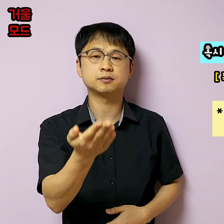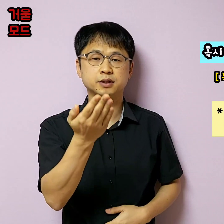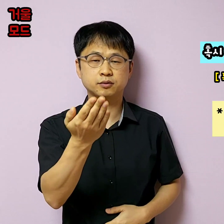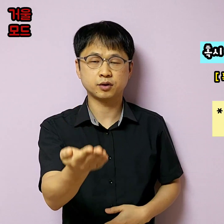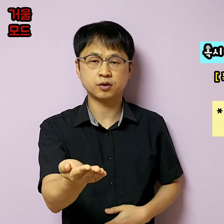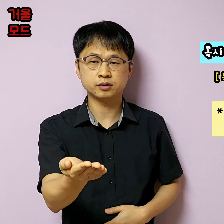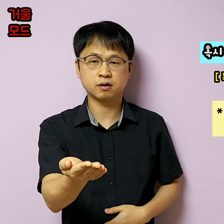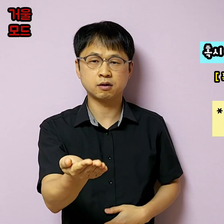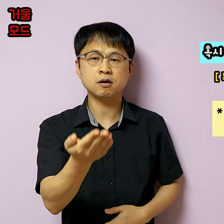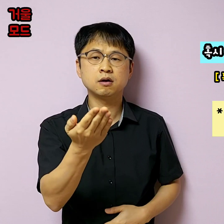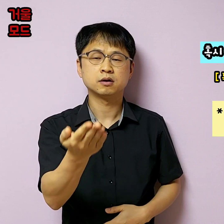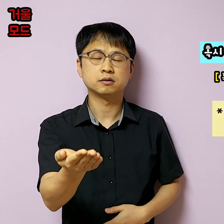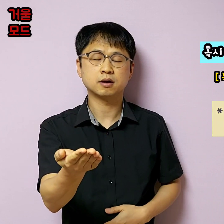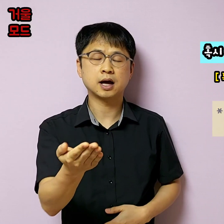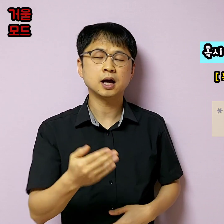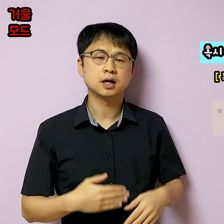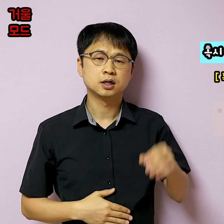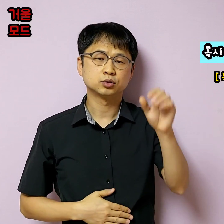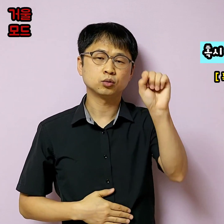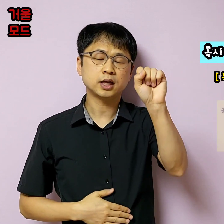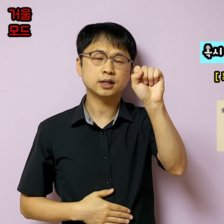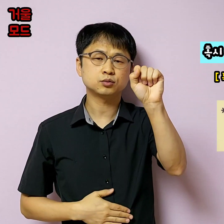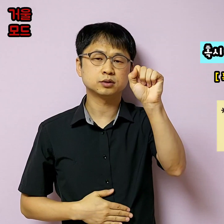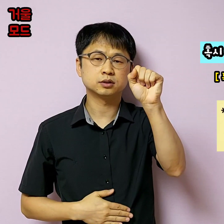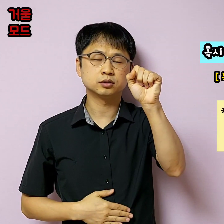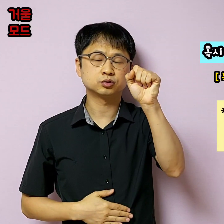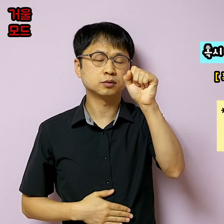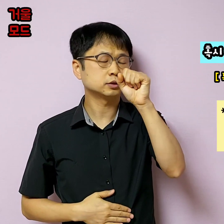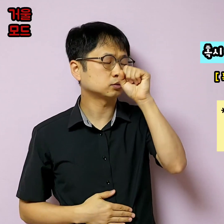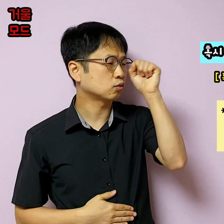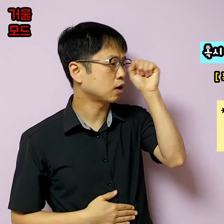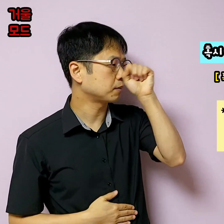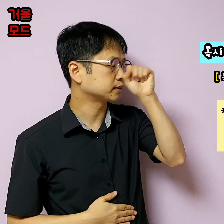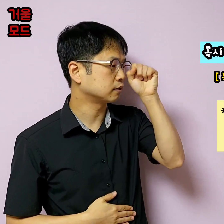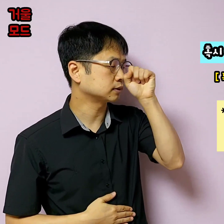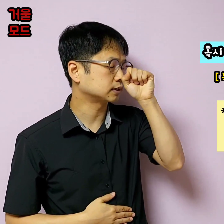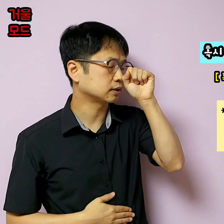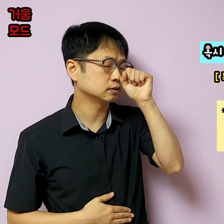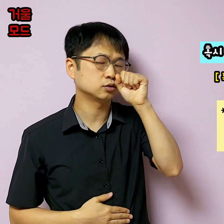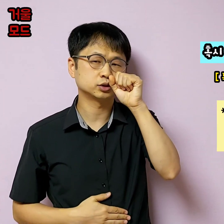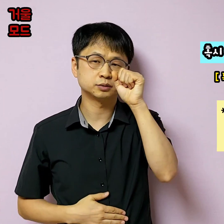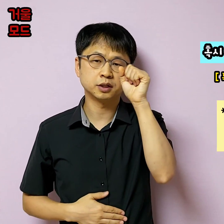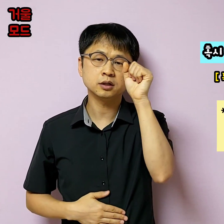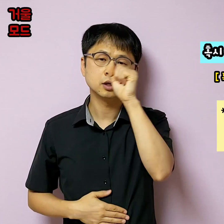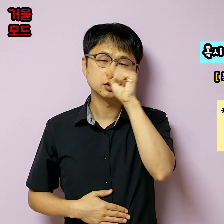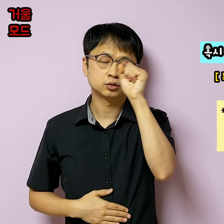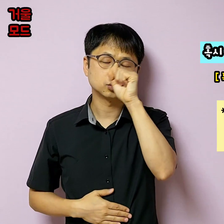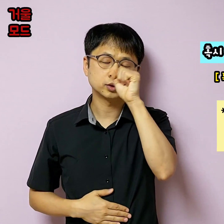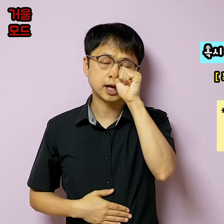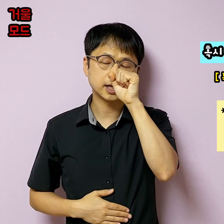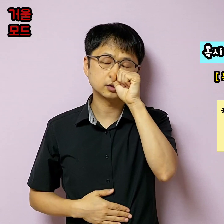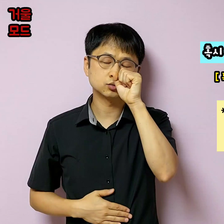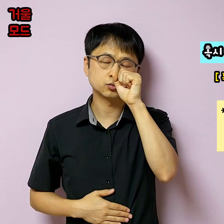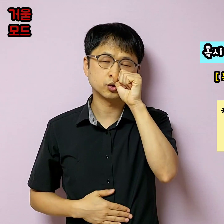가리키면 되고요. 너가 좋다 수어는 주먹을 쥐고 코앞에서 살짝 흔들어 주시면 좋다란